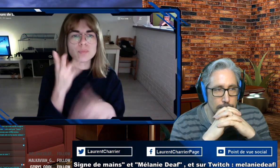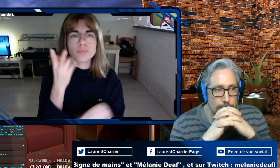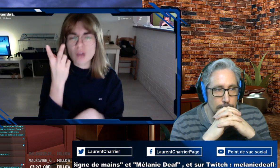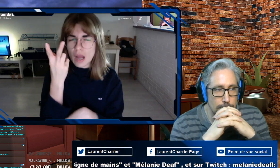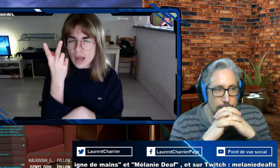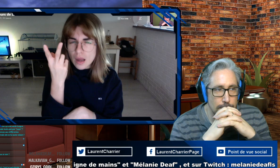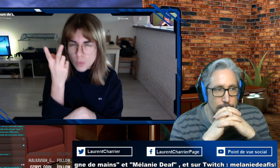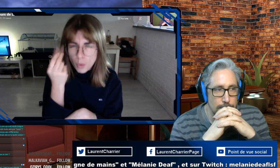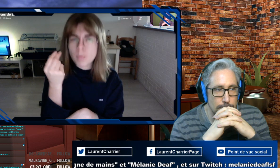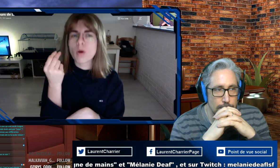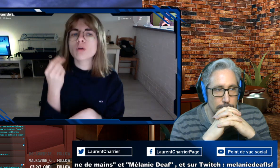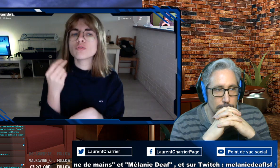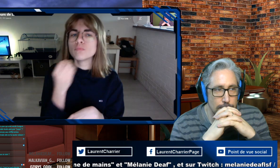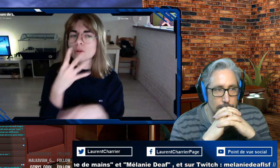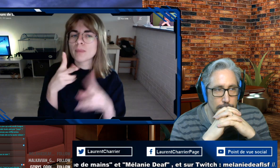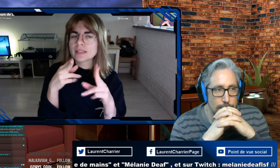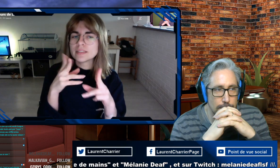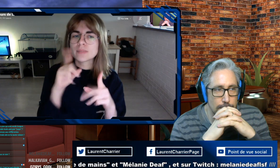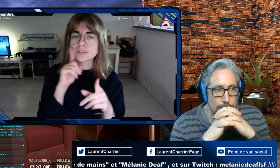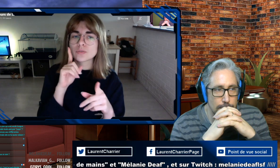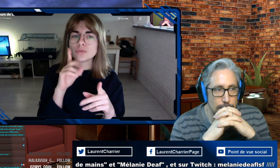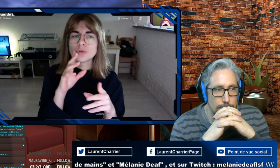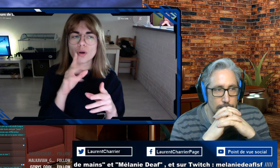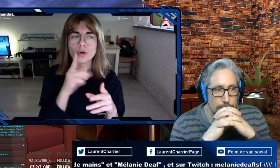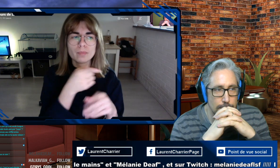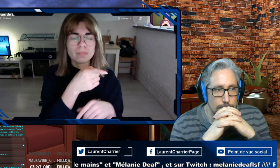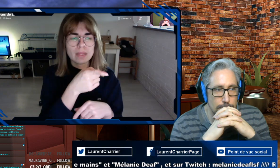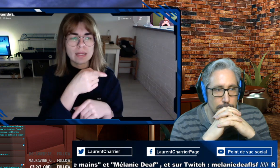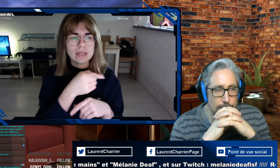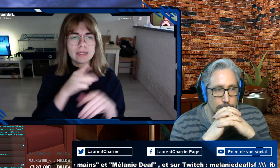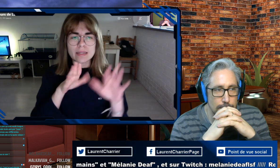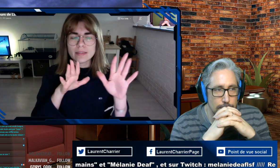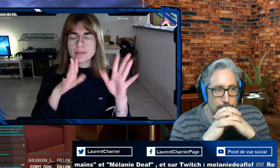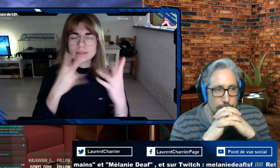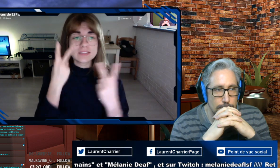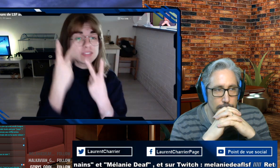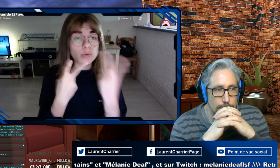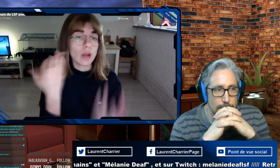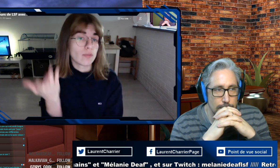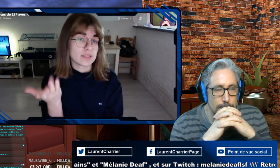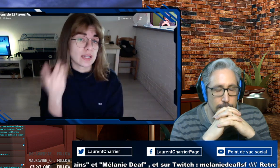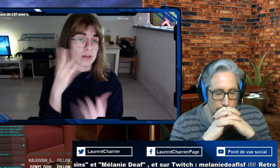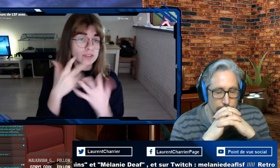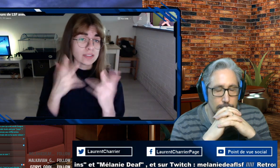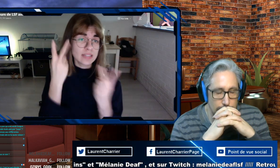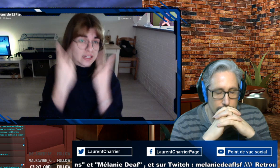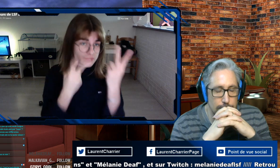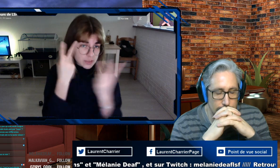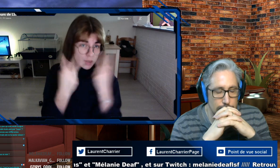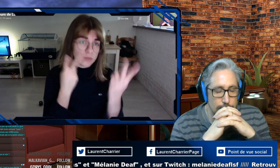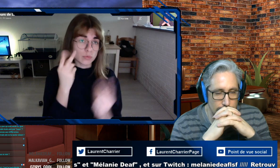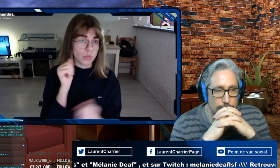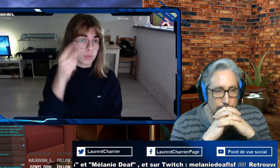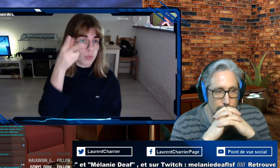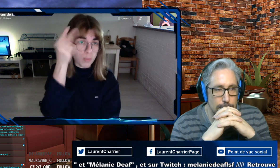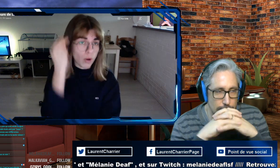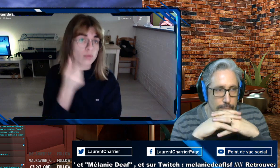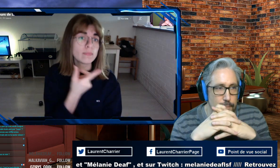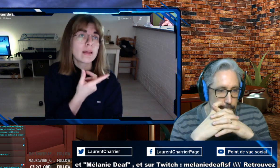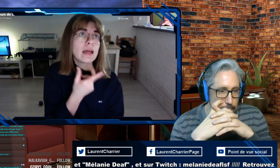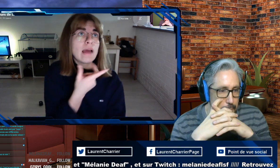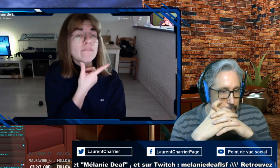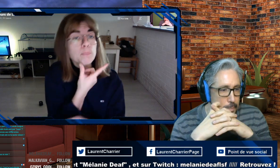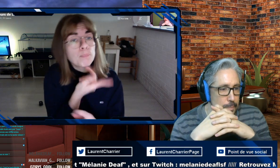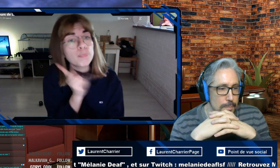mais je vais pouvoir comprendre une bonne partie parce que c'est visuel en fait. La langue des signes, elle est visuelle, donc on peut